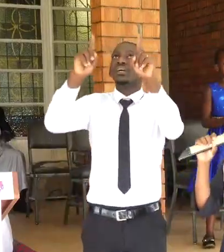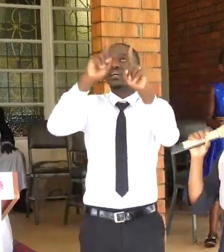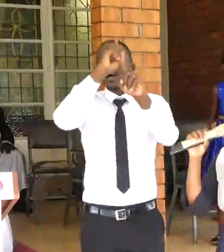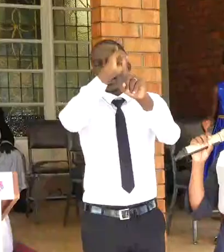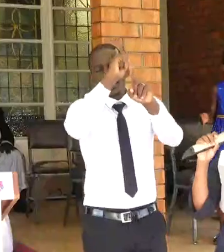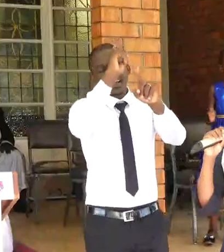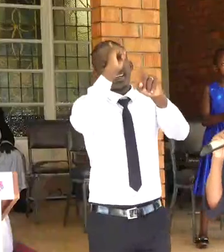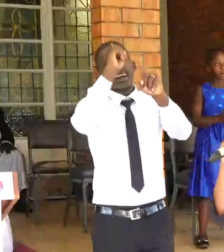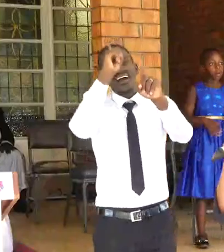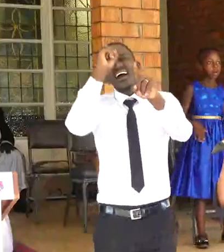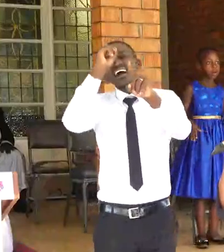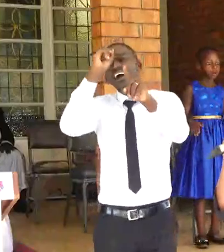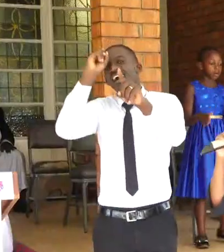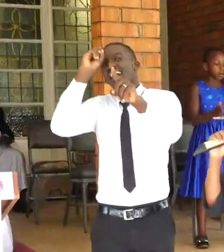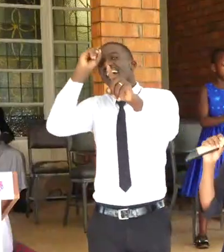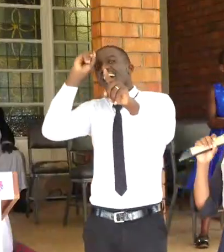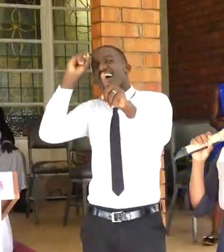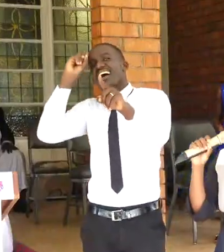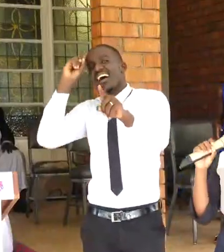Yekwe kabaka.